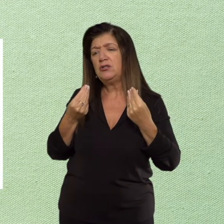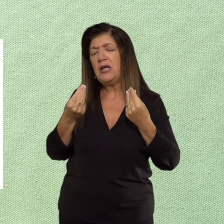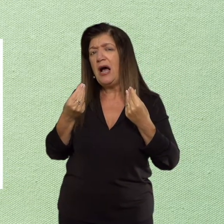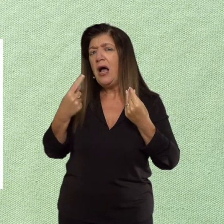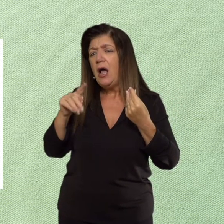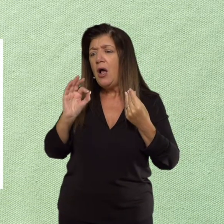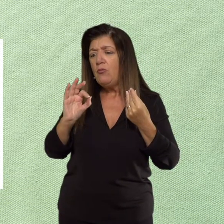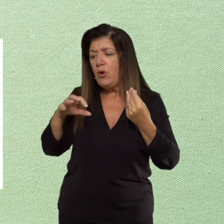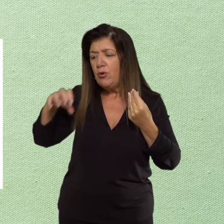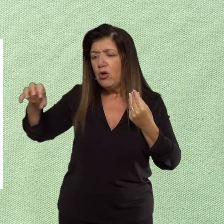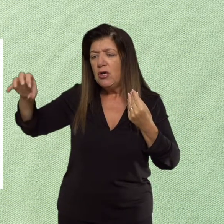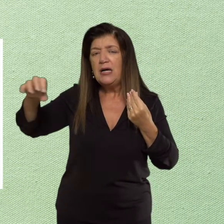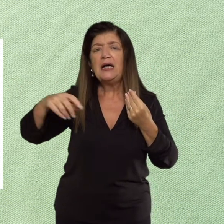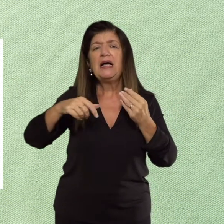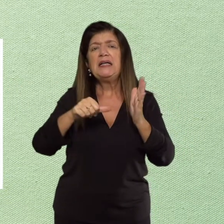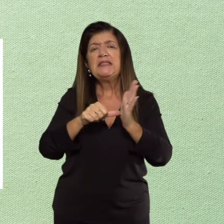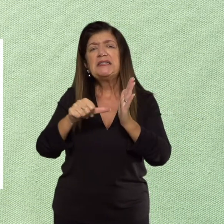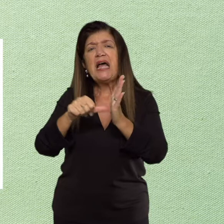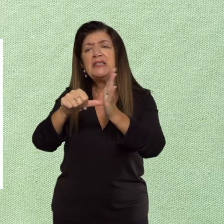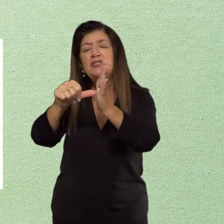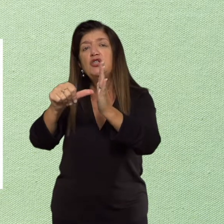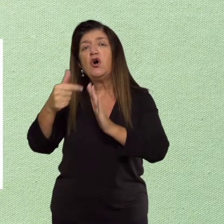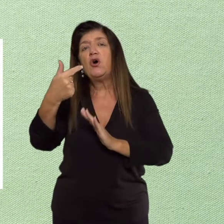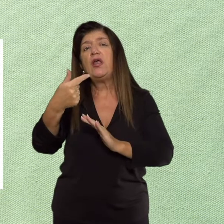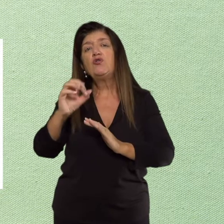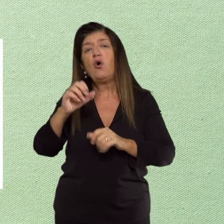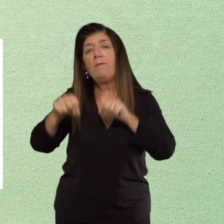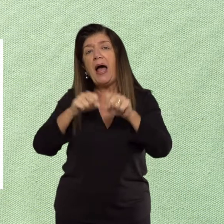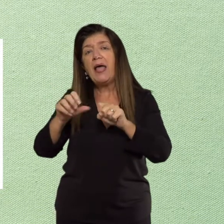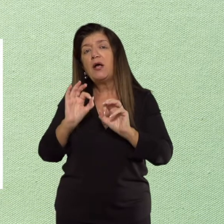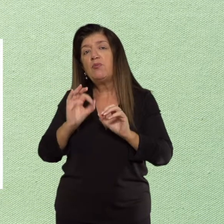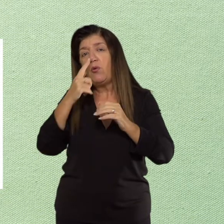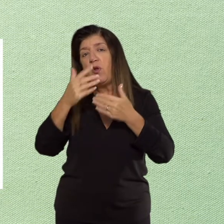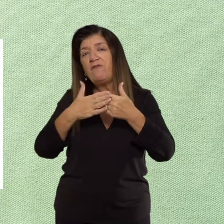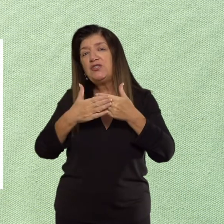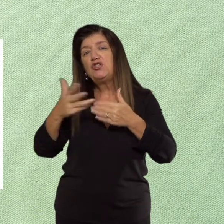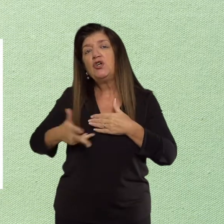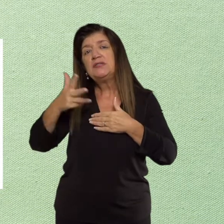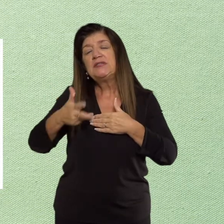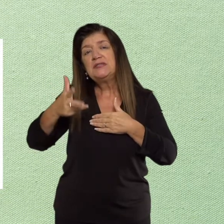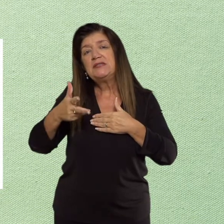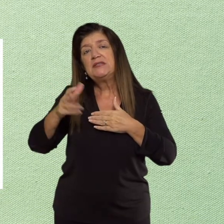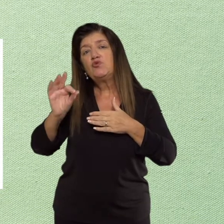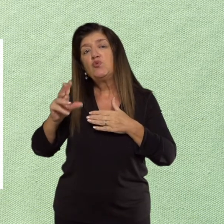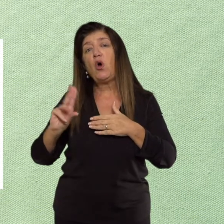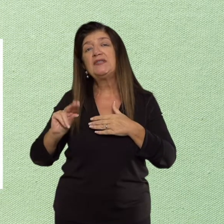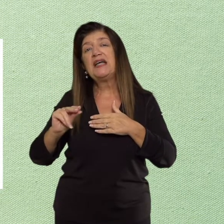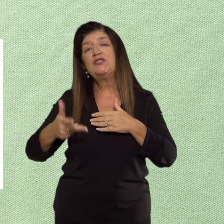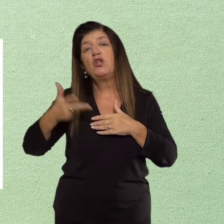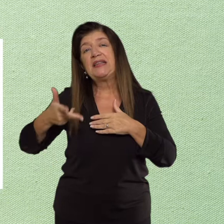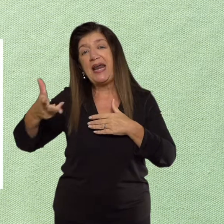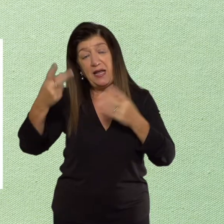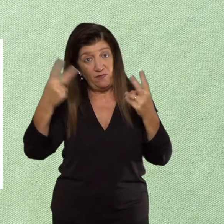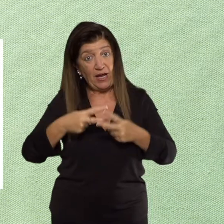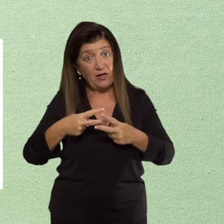che le stazioni di Tobike più utilizzate sono vicino alle stazioni del treno. Sì, queste sono, treno. Sì, sono dei dati stati all'interno del comune.